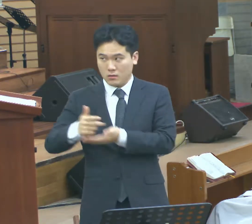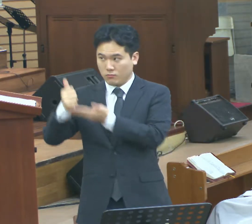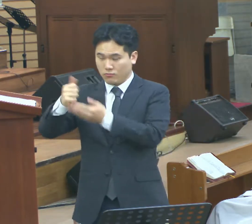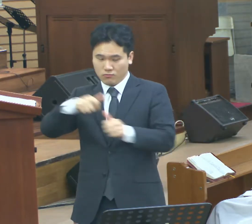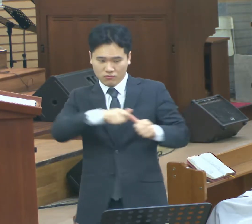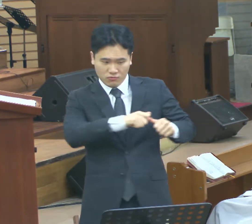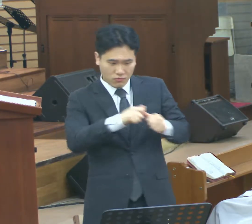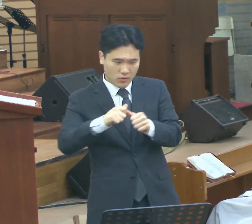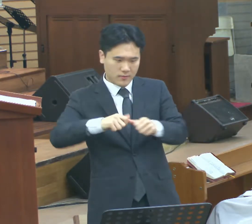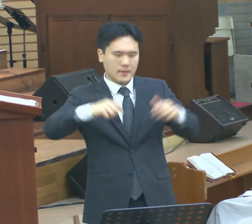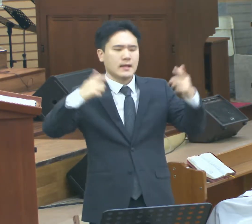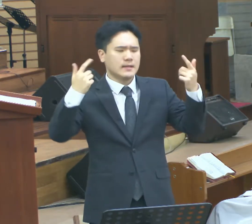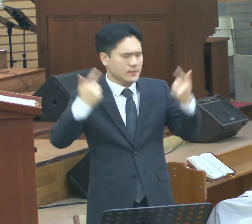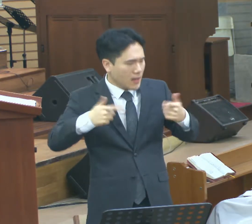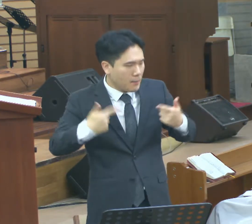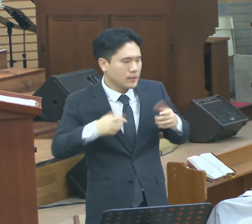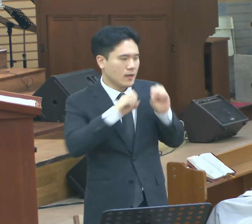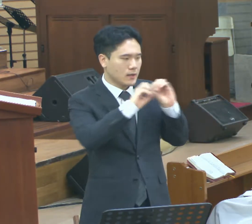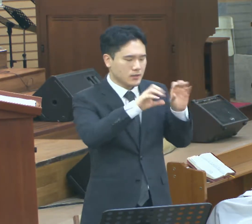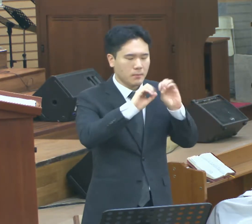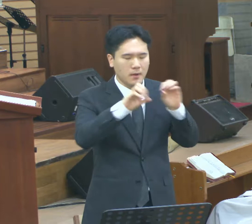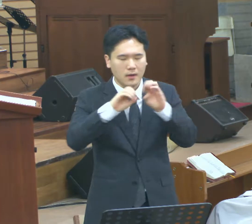날마다 전파할지어다 그랬어요.